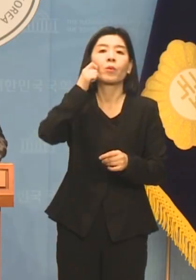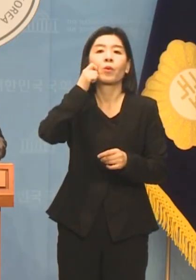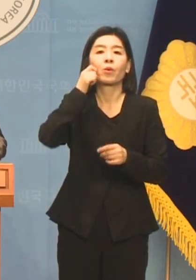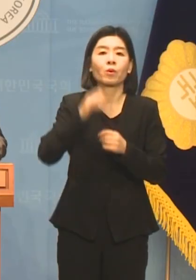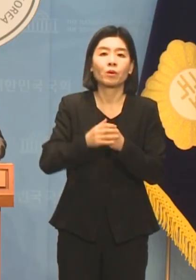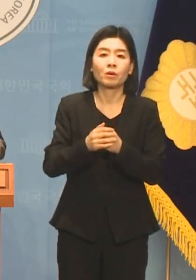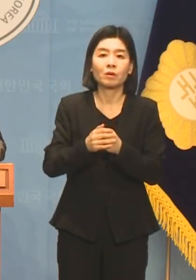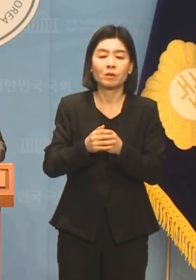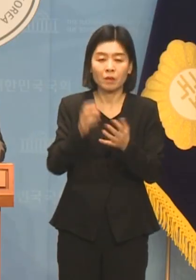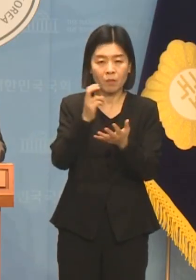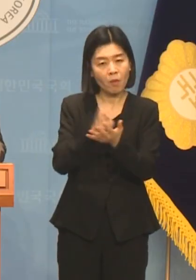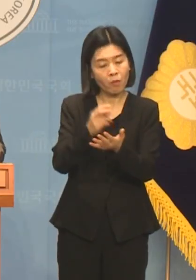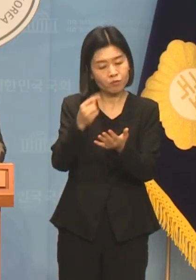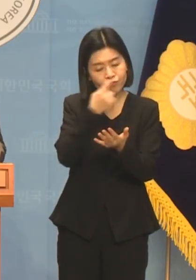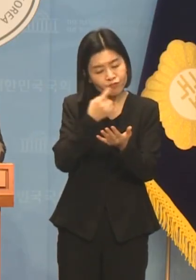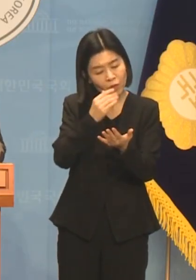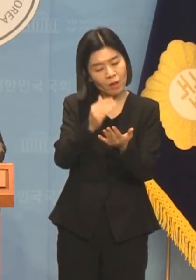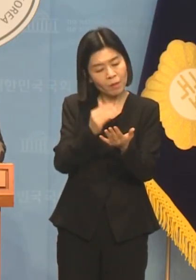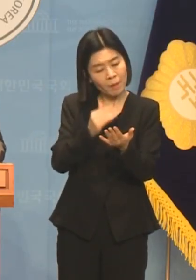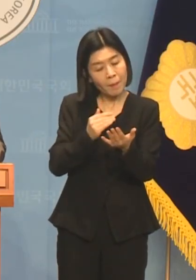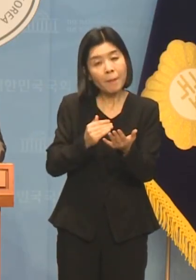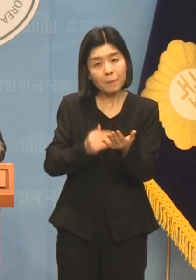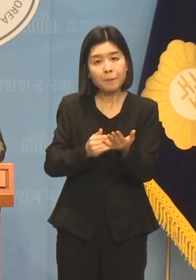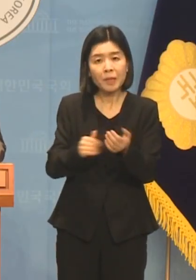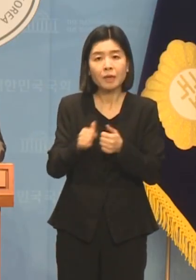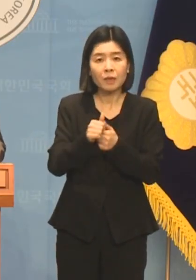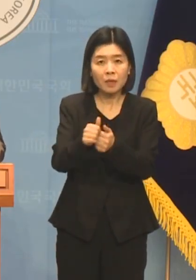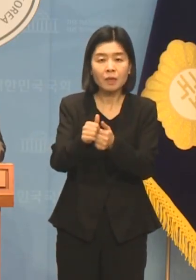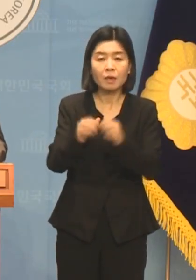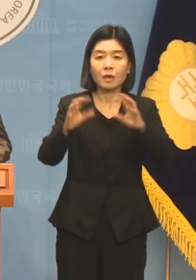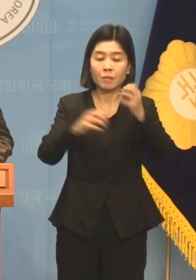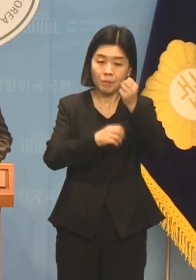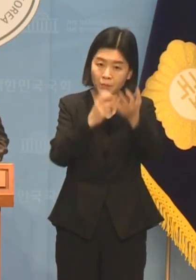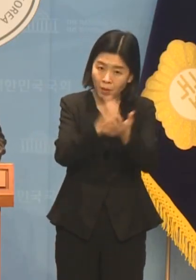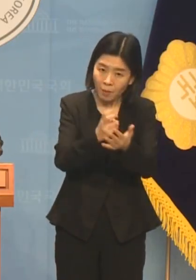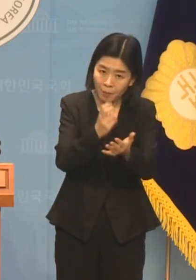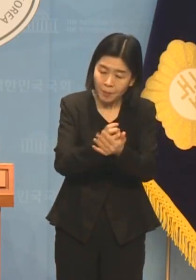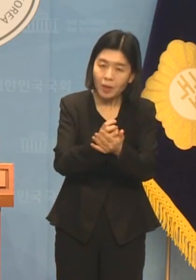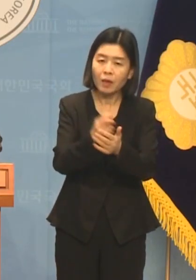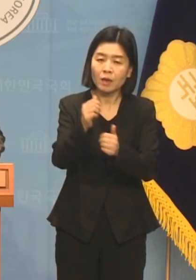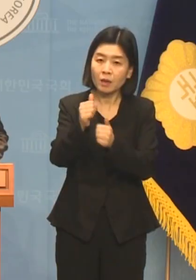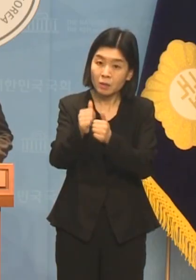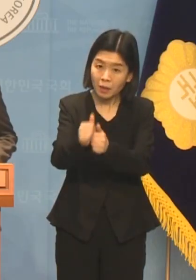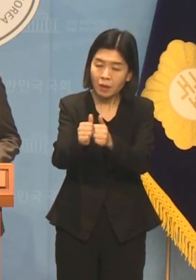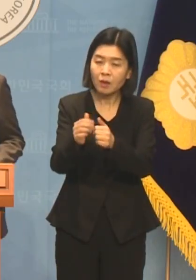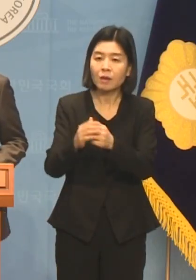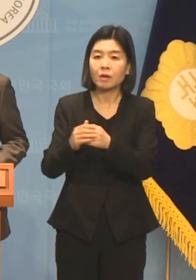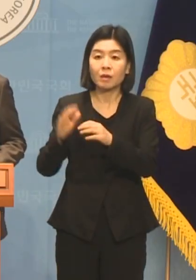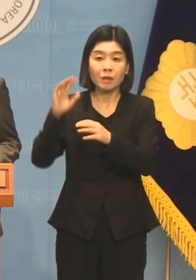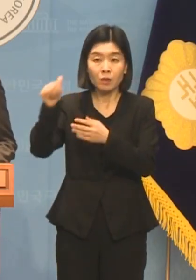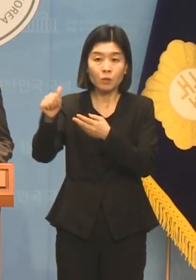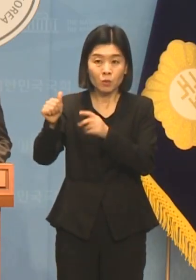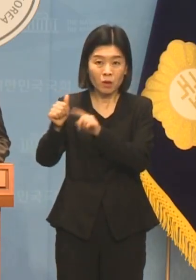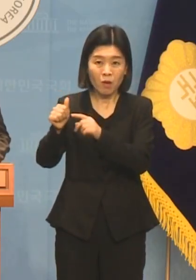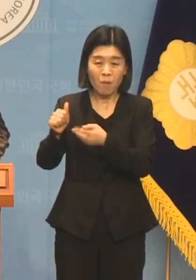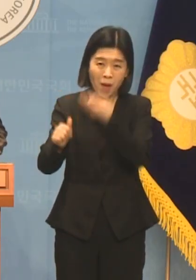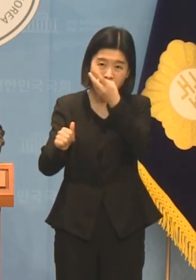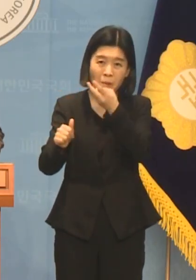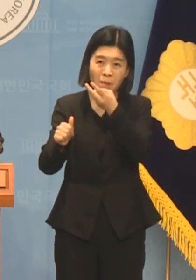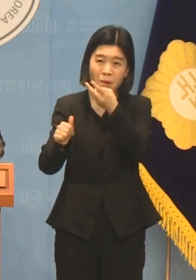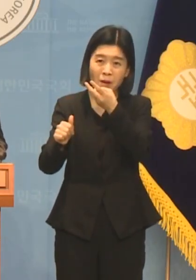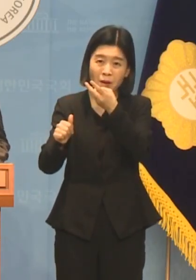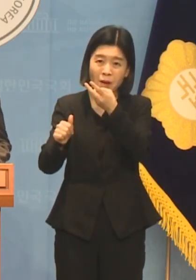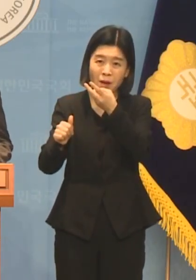식의 어떤 법리적인 논리 구조를 따라간다면은 헌법과 법률을 대통령이 파면당할 정도로